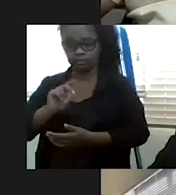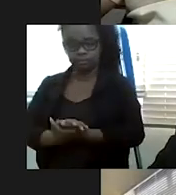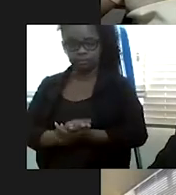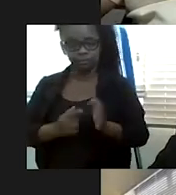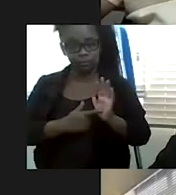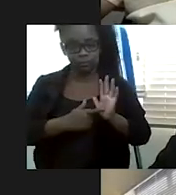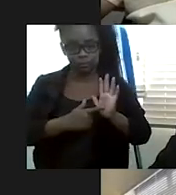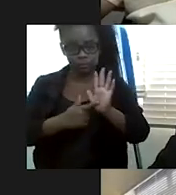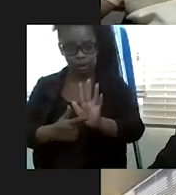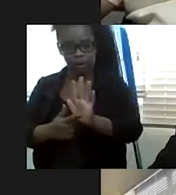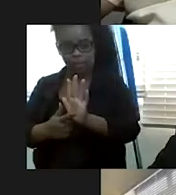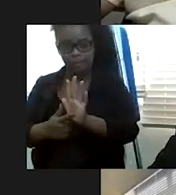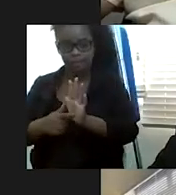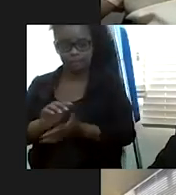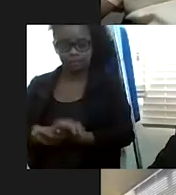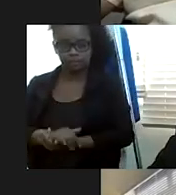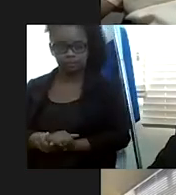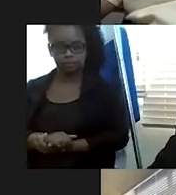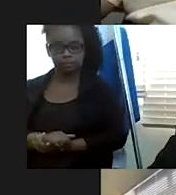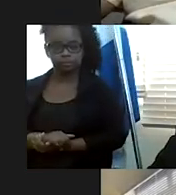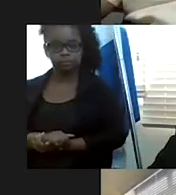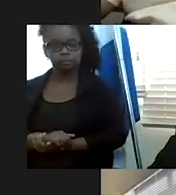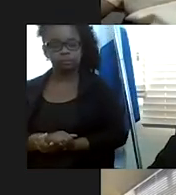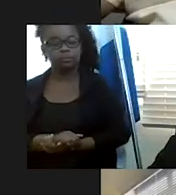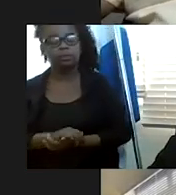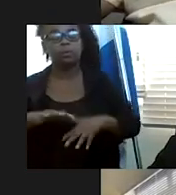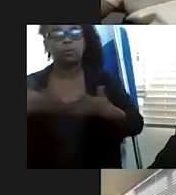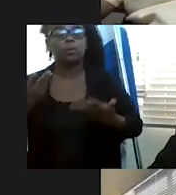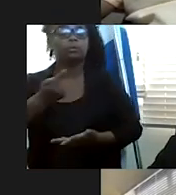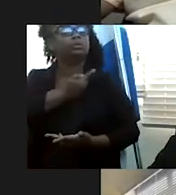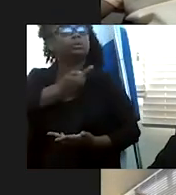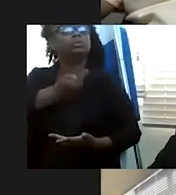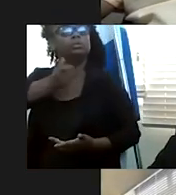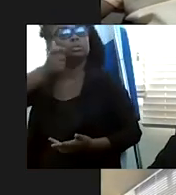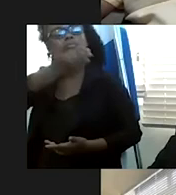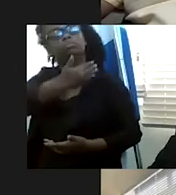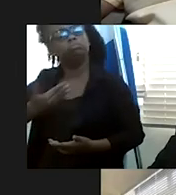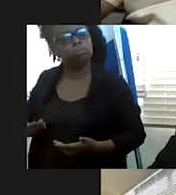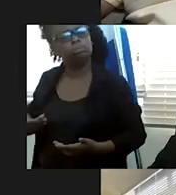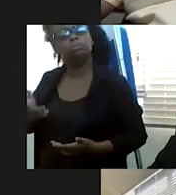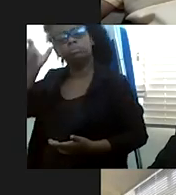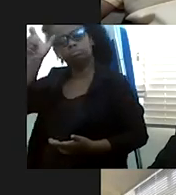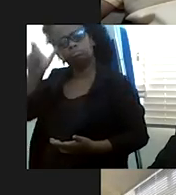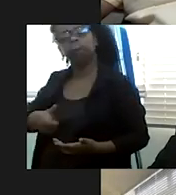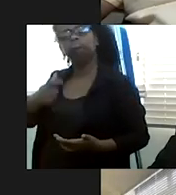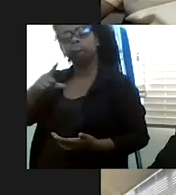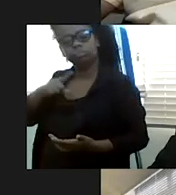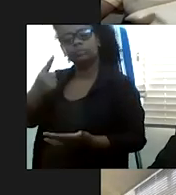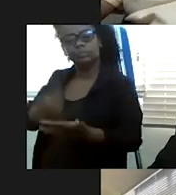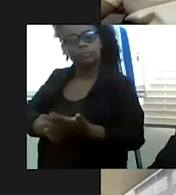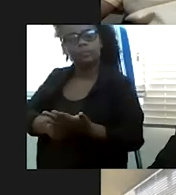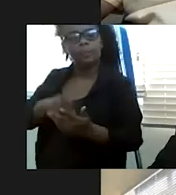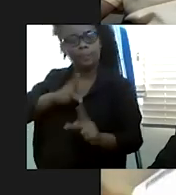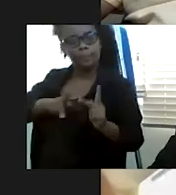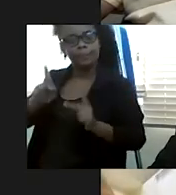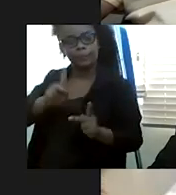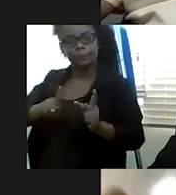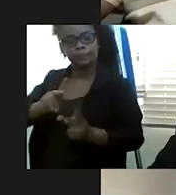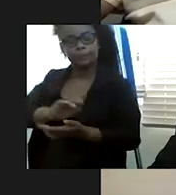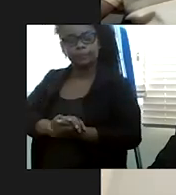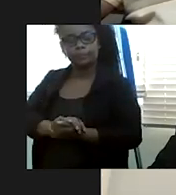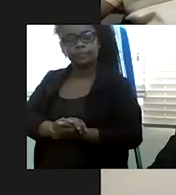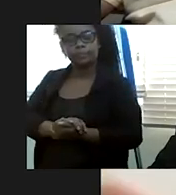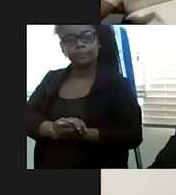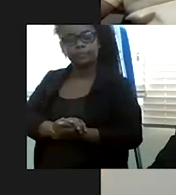demonstrado quando o gestor público realmente tem compromisso com a população, ele